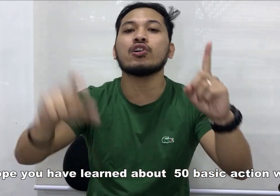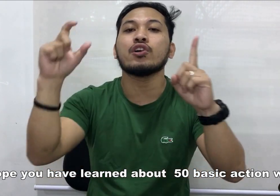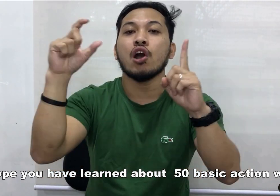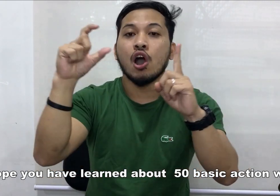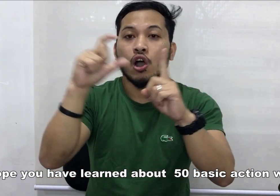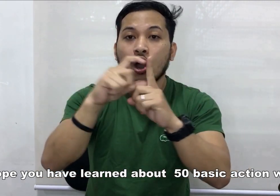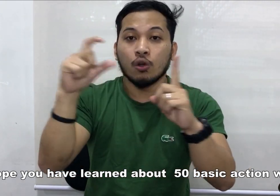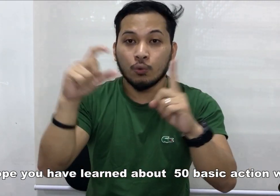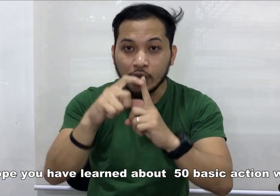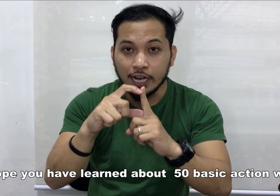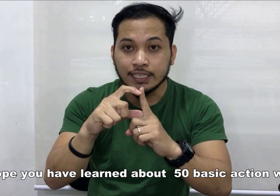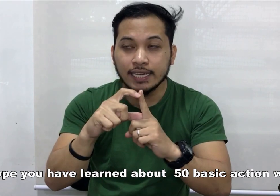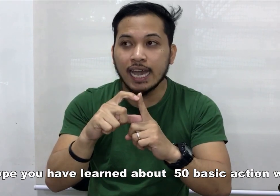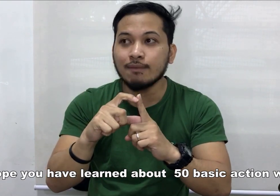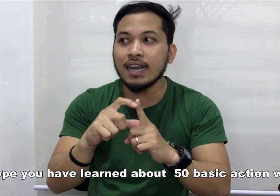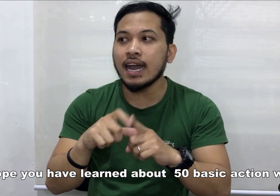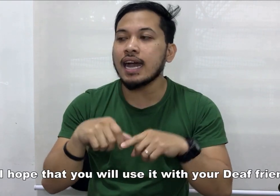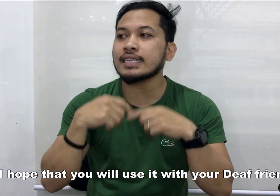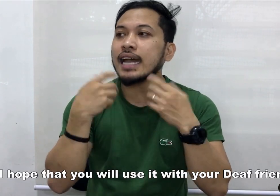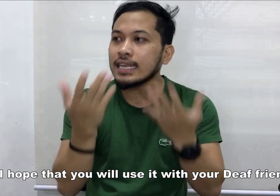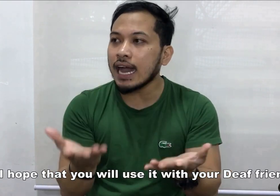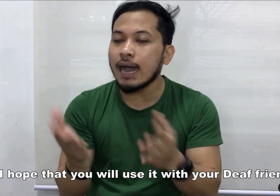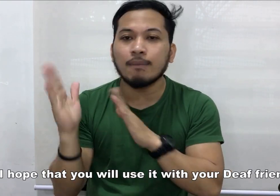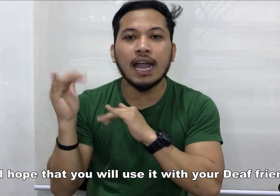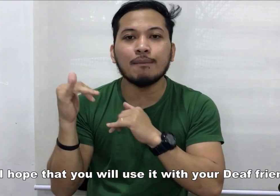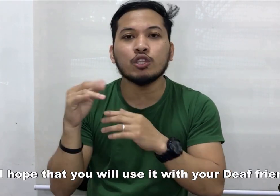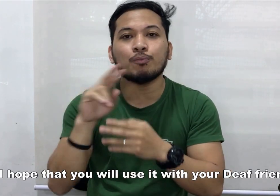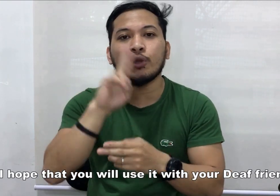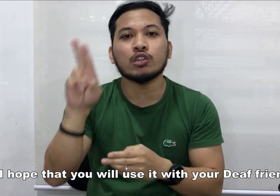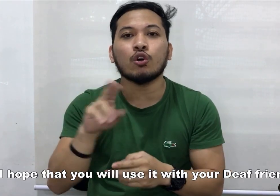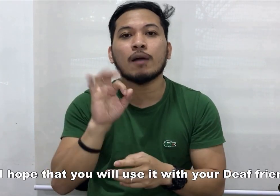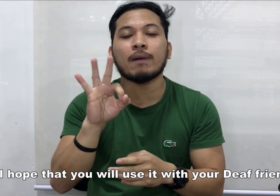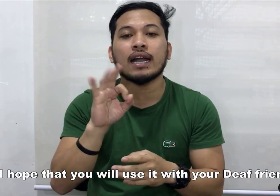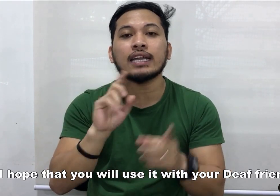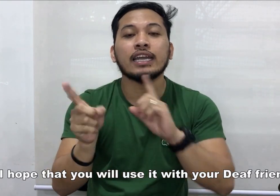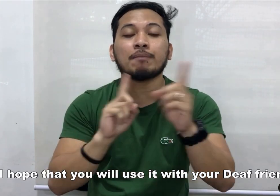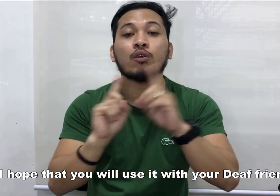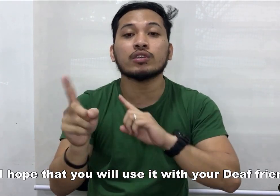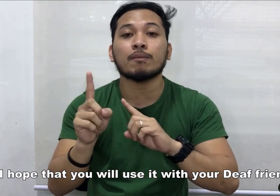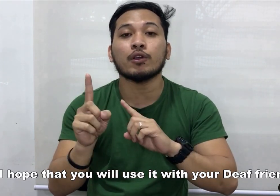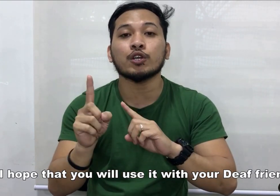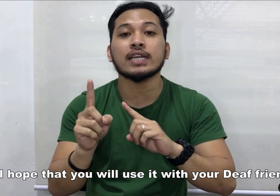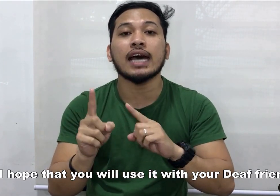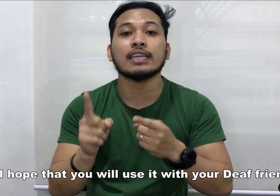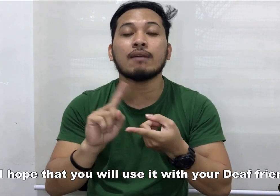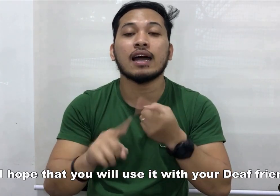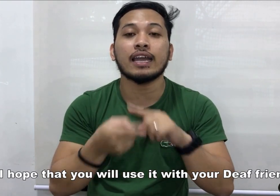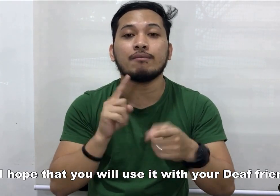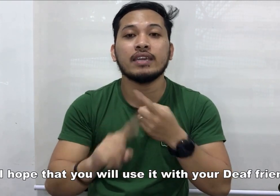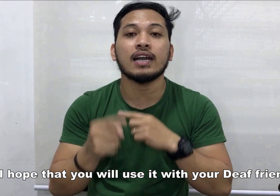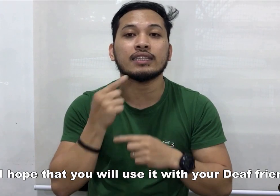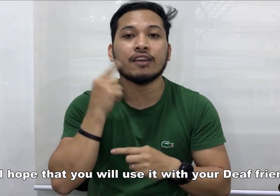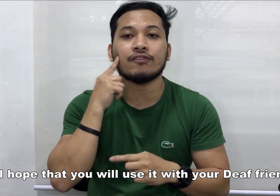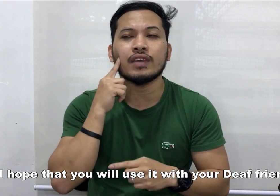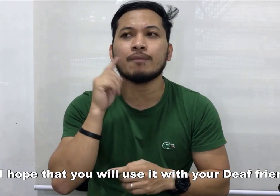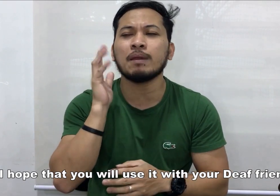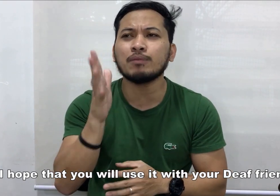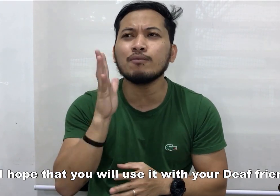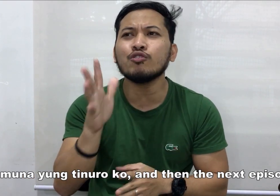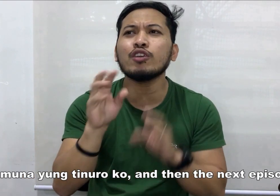action words. Kaya naman, sana magamit niyo po ito kapag nakikipag-usap kayo sa ating mga kaibigang deaf dyan. 50 muna